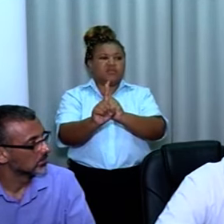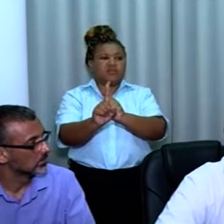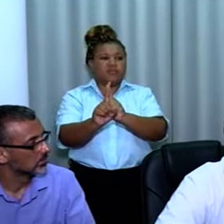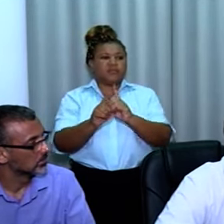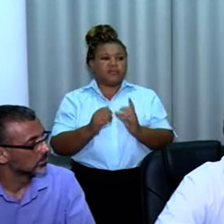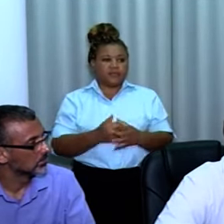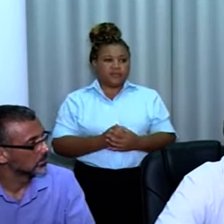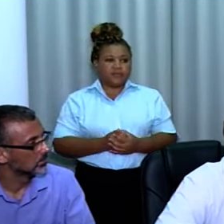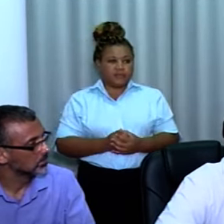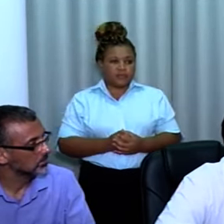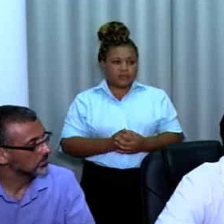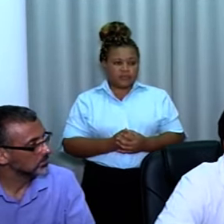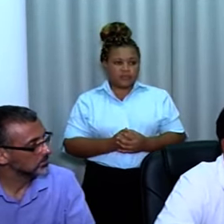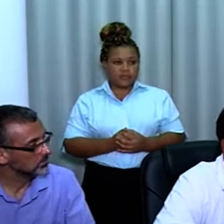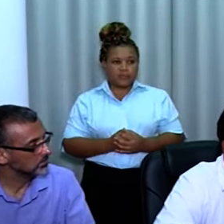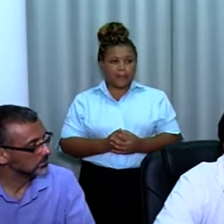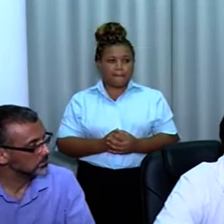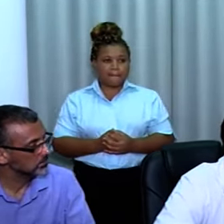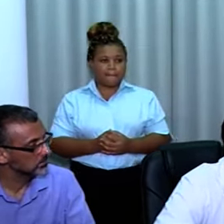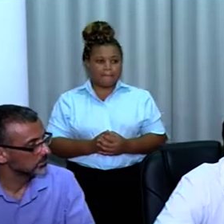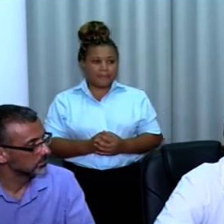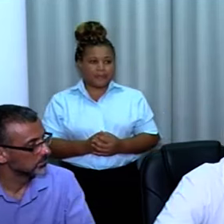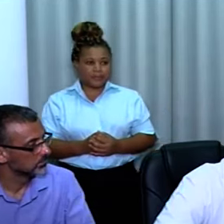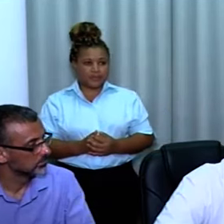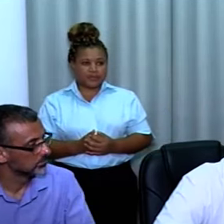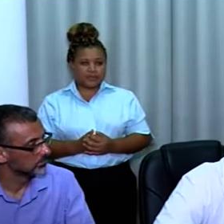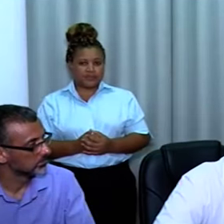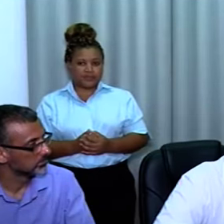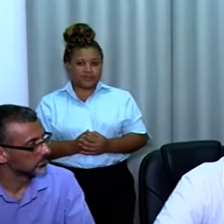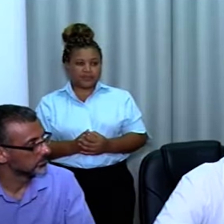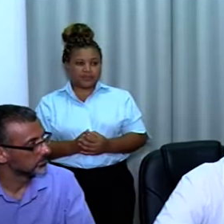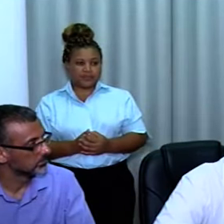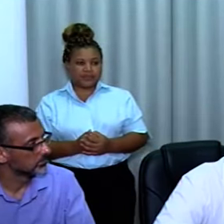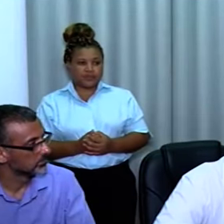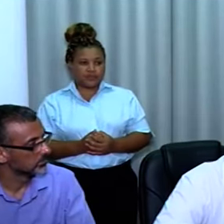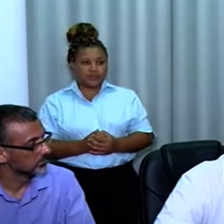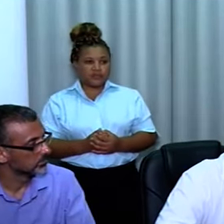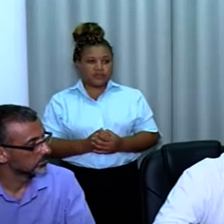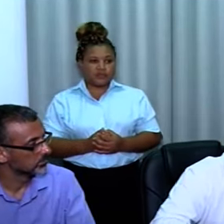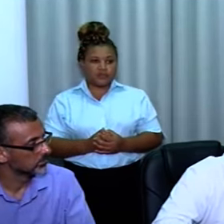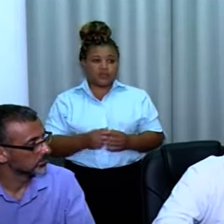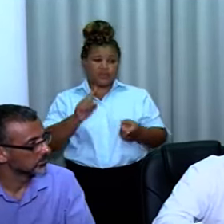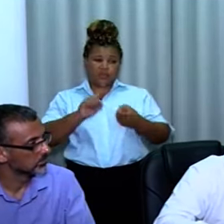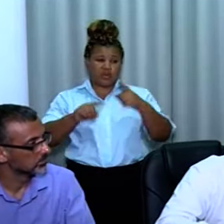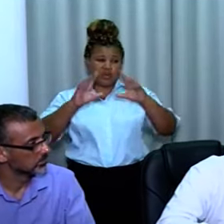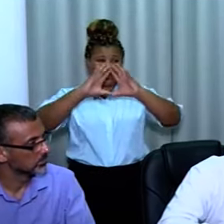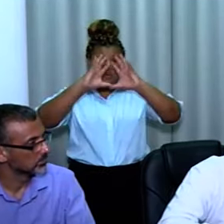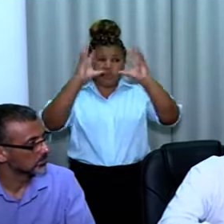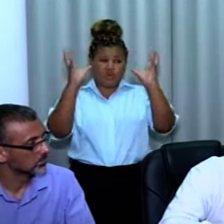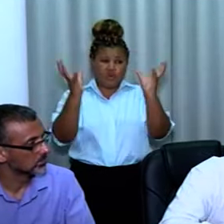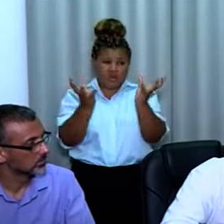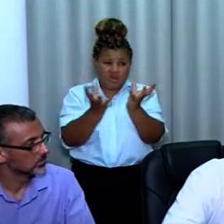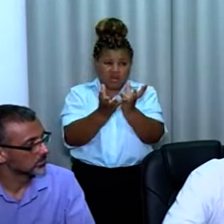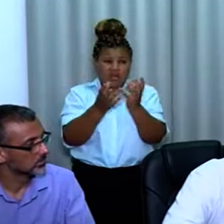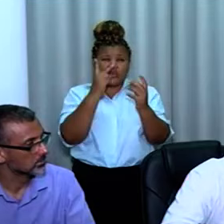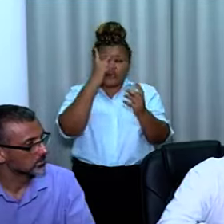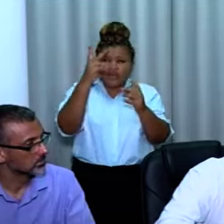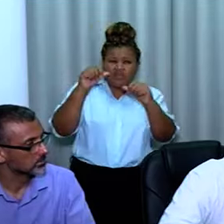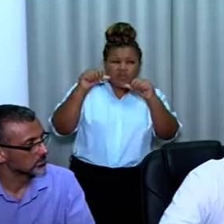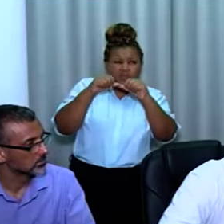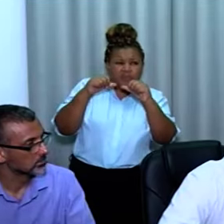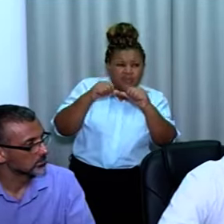bonne guidance, une bonne organisation, qui est une bonne best practice pour tout le monde. Vous êtes capable de risque ou